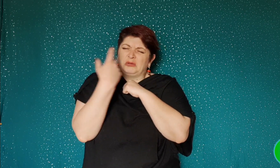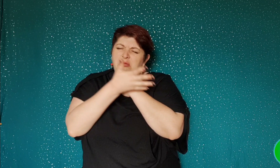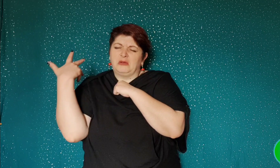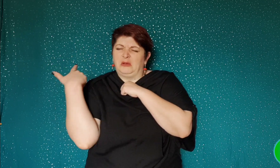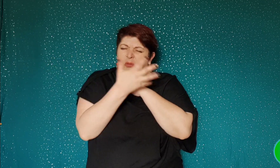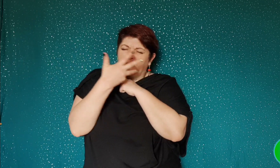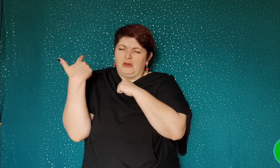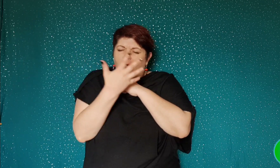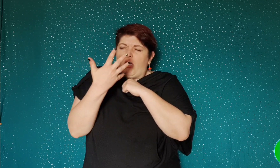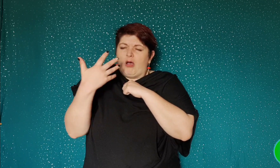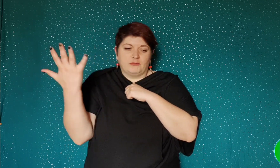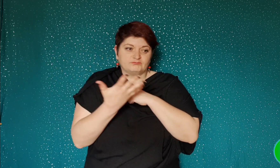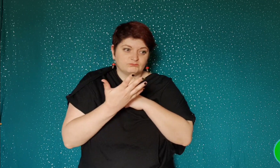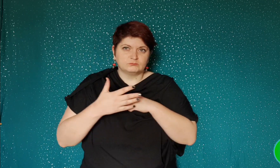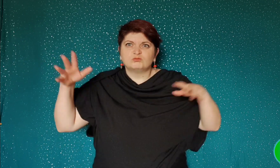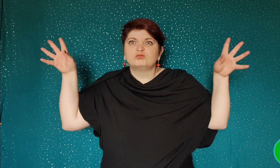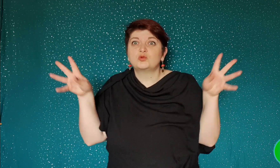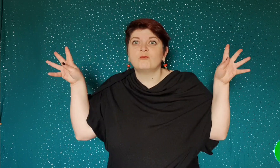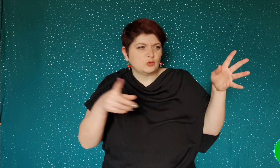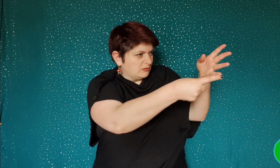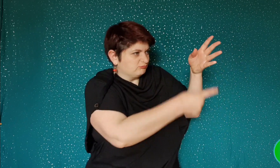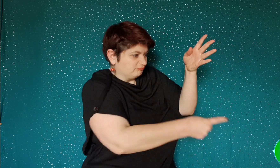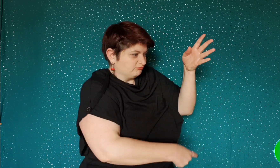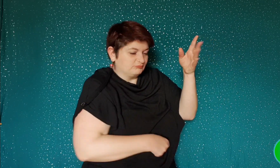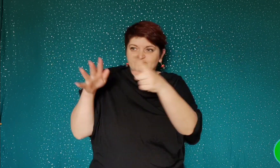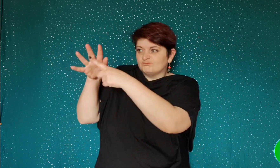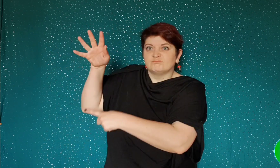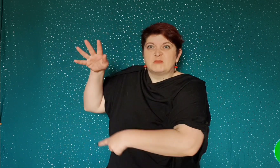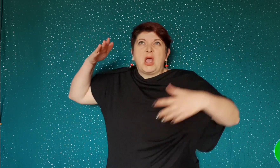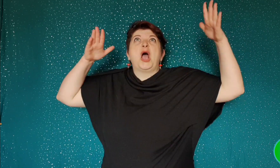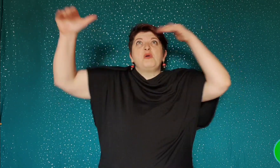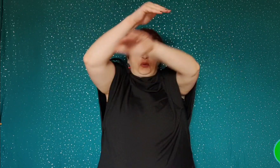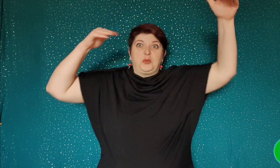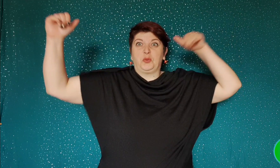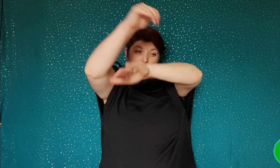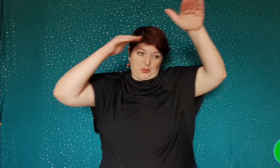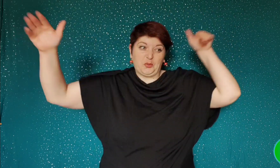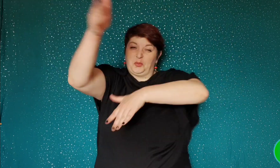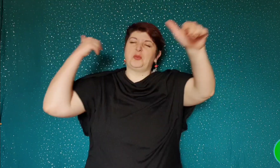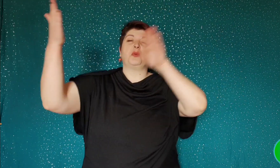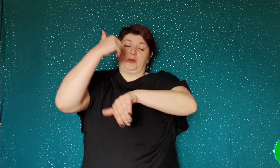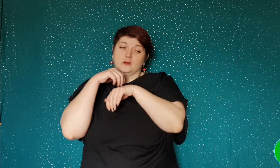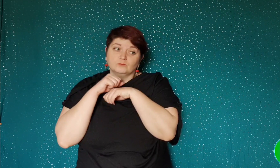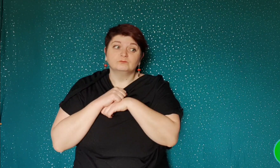Puis, les chauves-souris sont entrées. Je les entendais volter tout autour de moi.